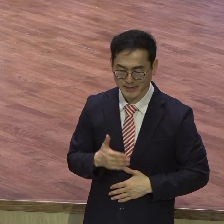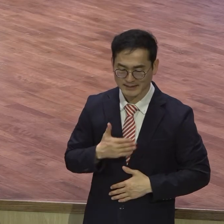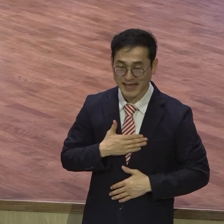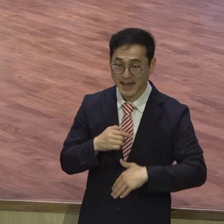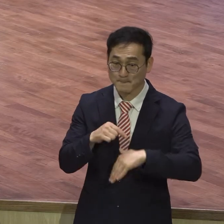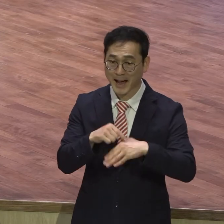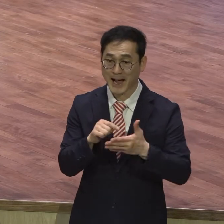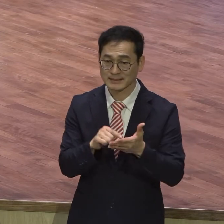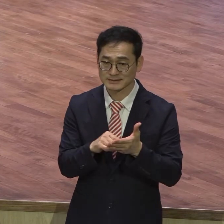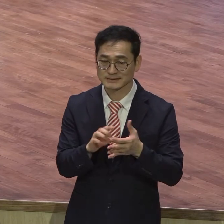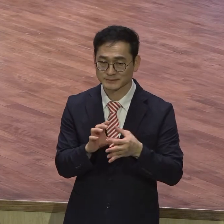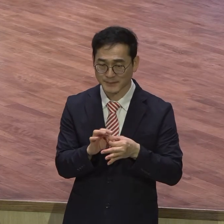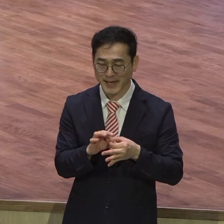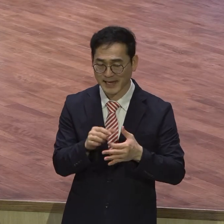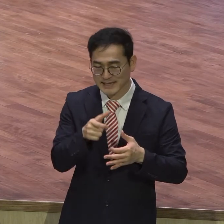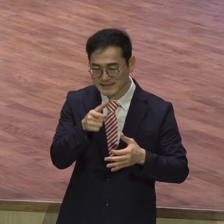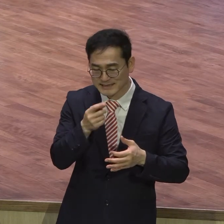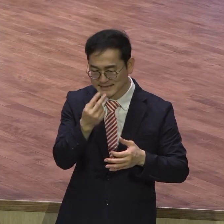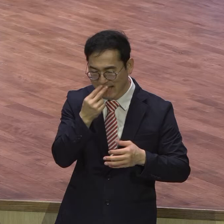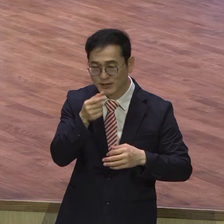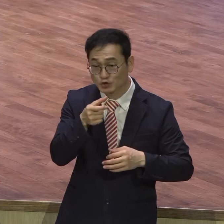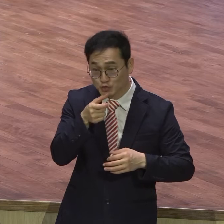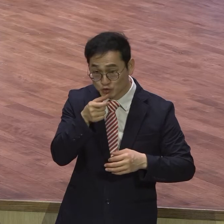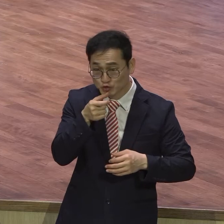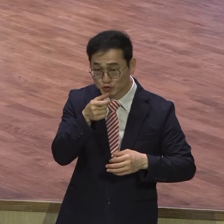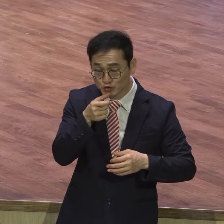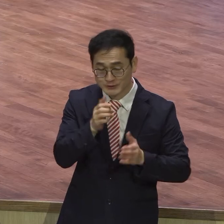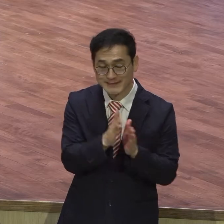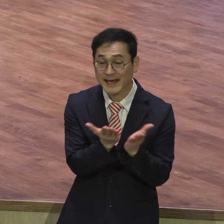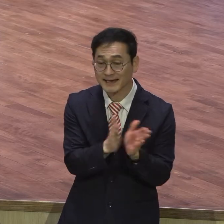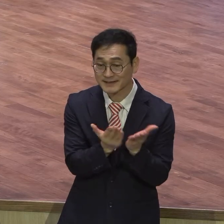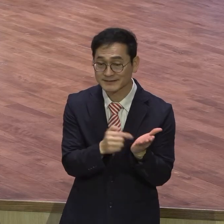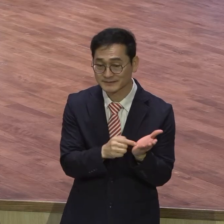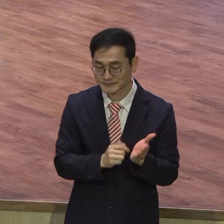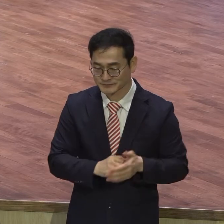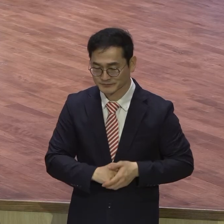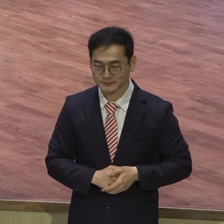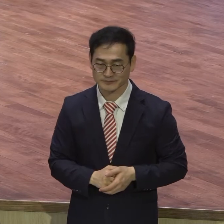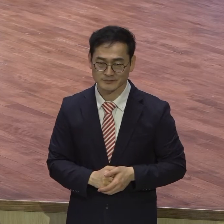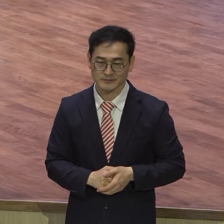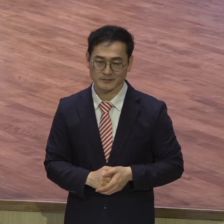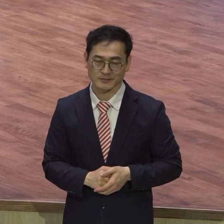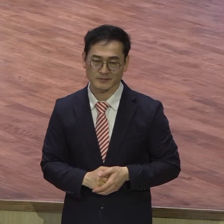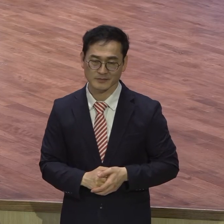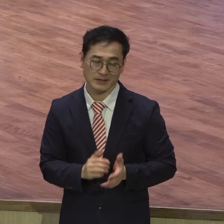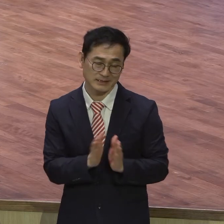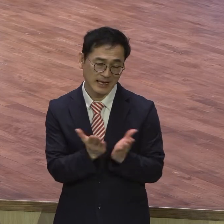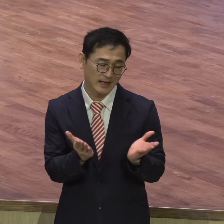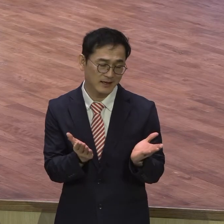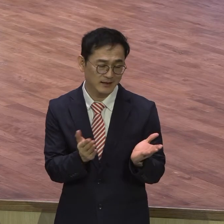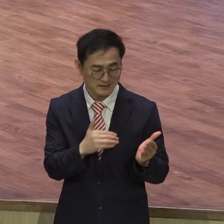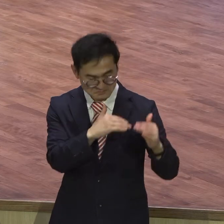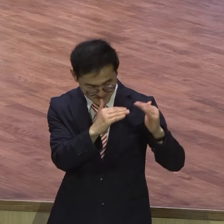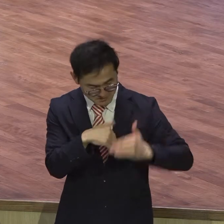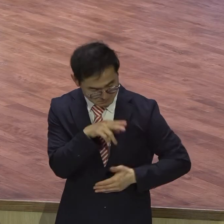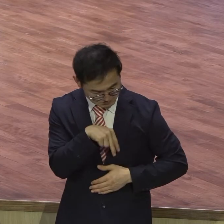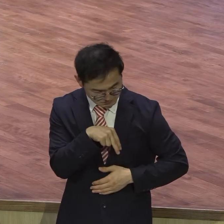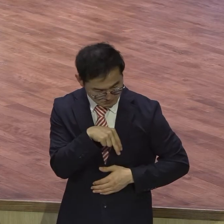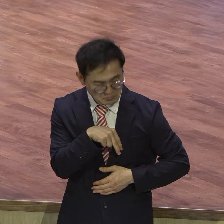생수 61잔이라는 책이 있습니다 이 내용을 보면 간호학과에